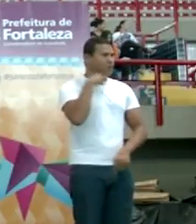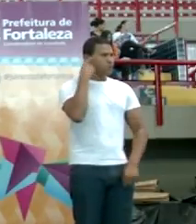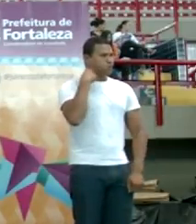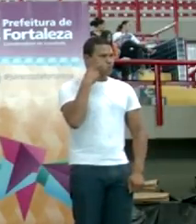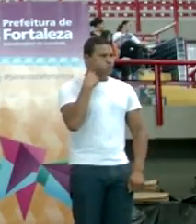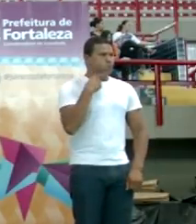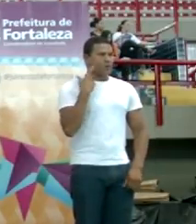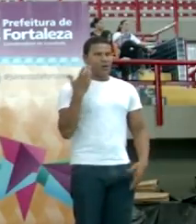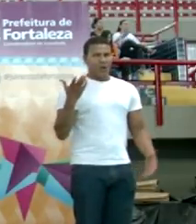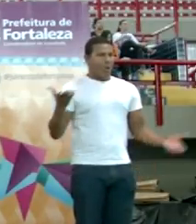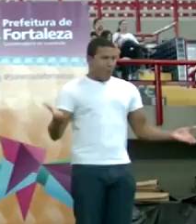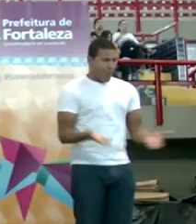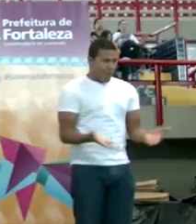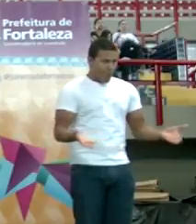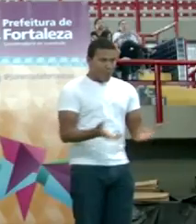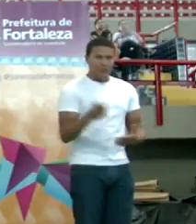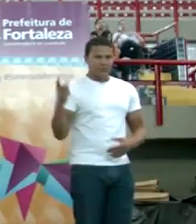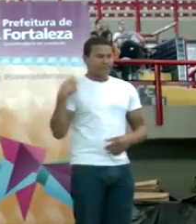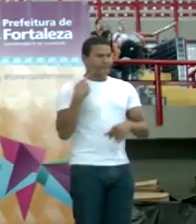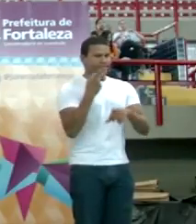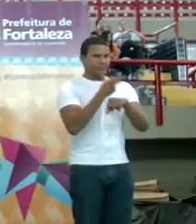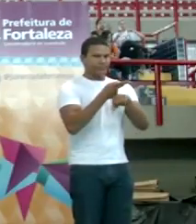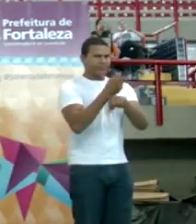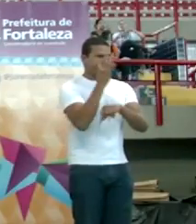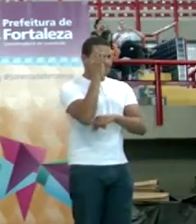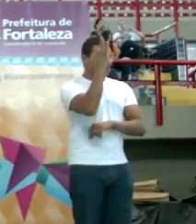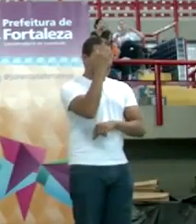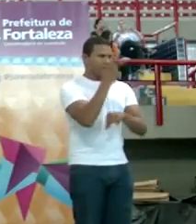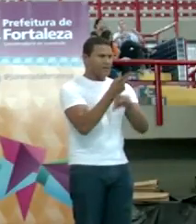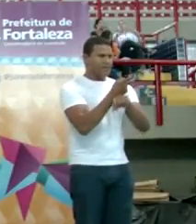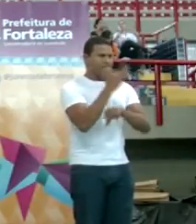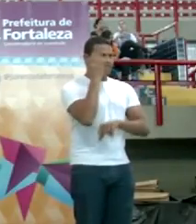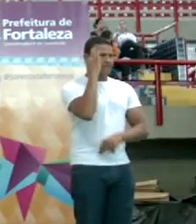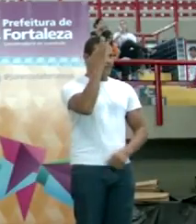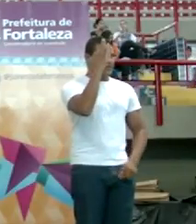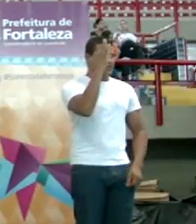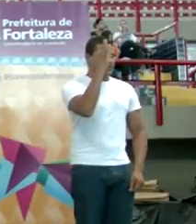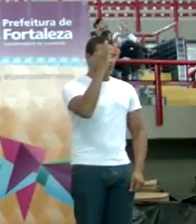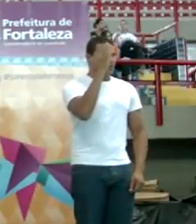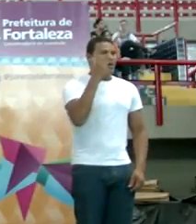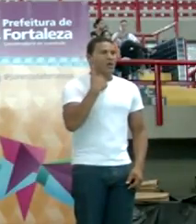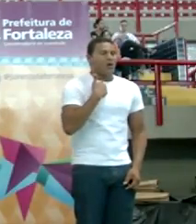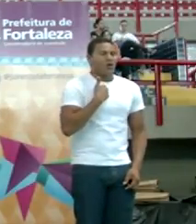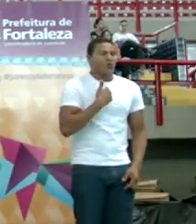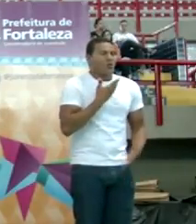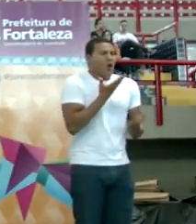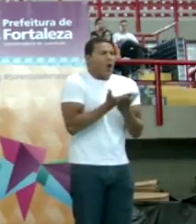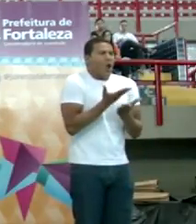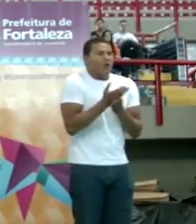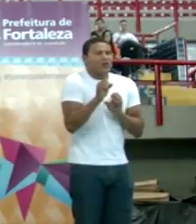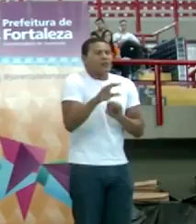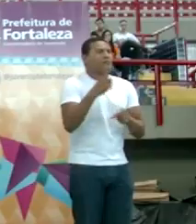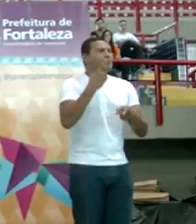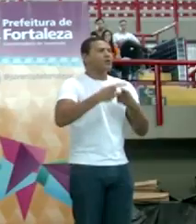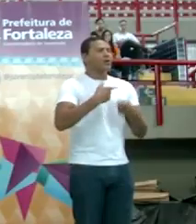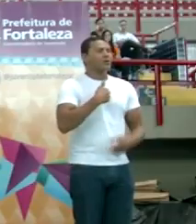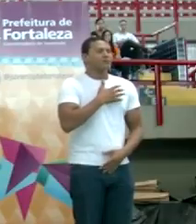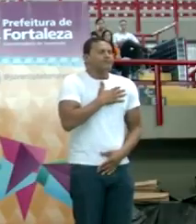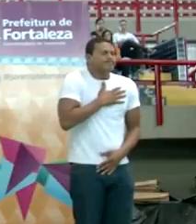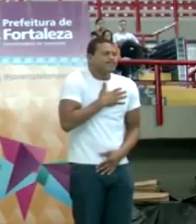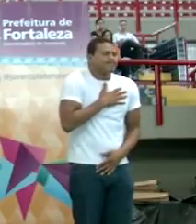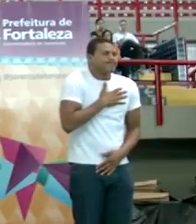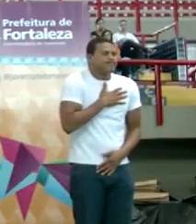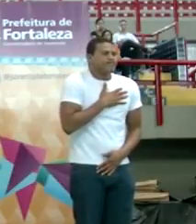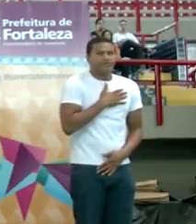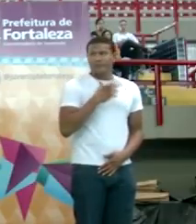Hoje eu sou procurador federal. E eu dou aula só por gostar. Eu estou aqui hoje porque o nosso